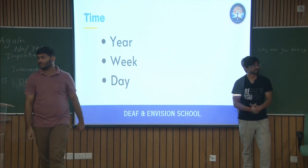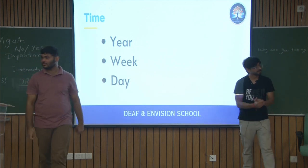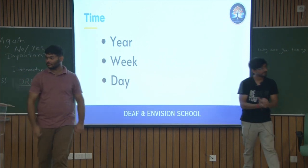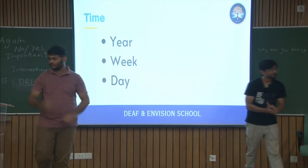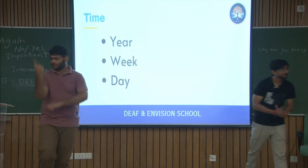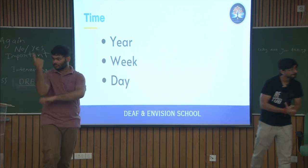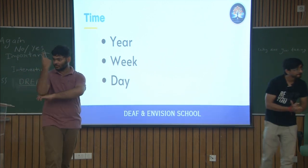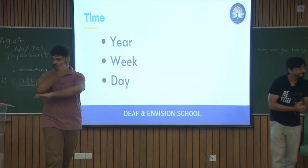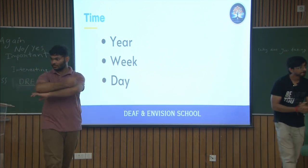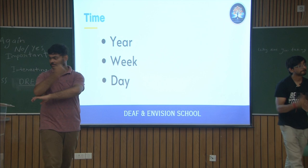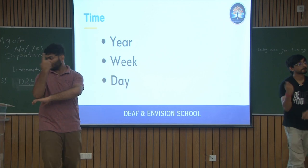किसका?